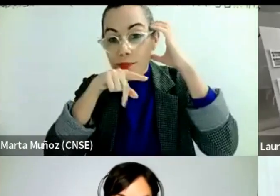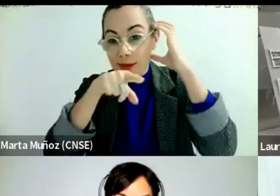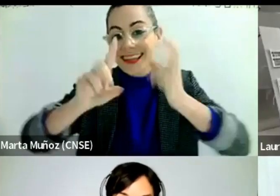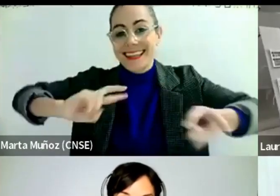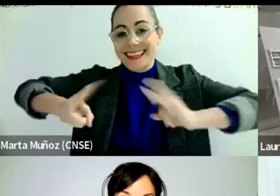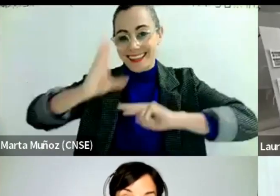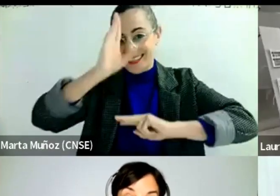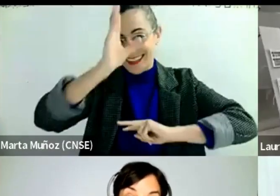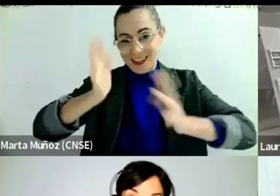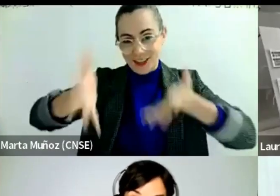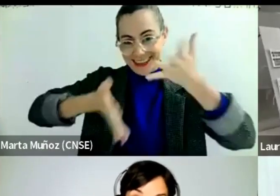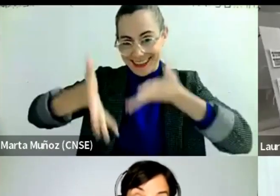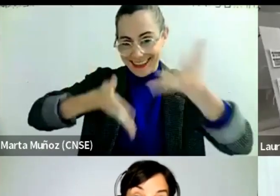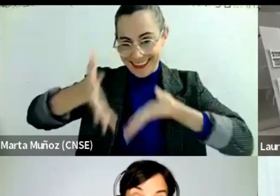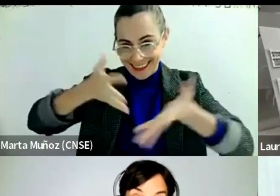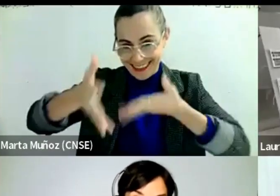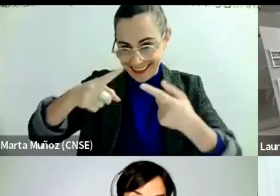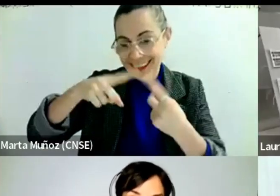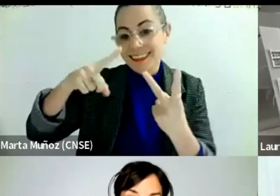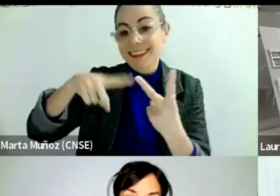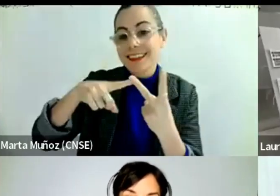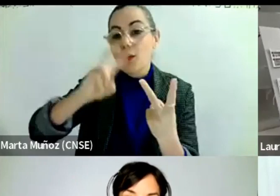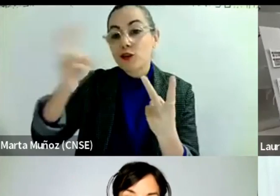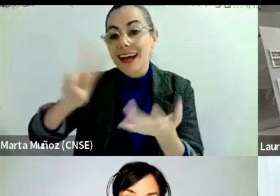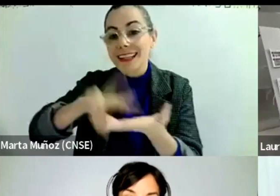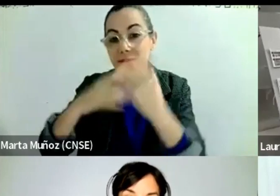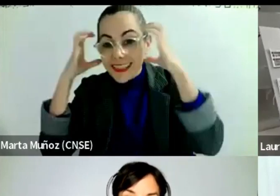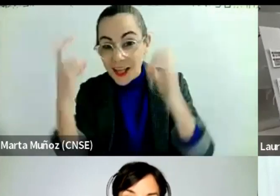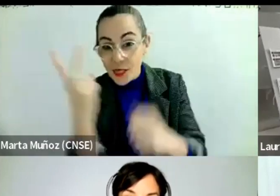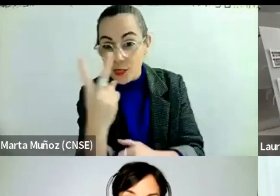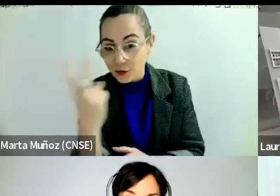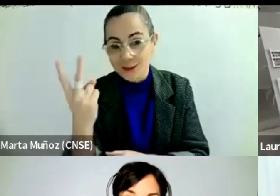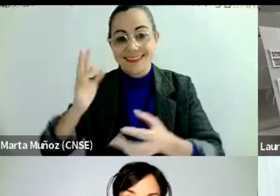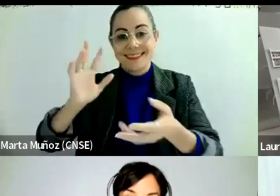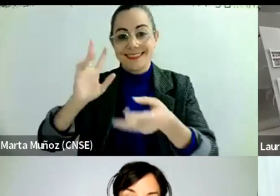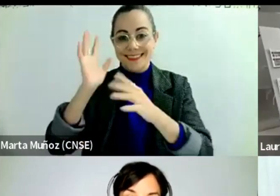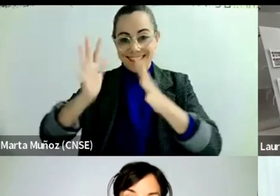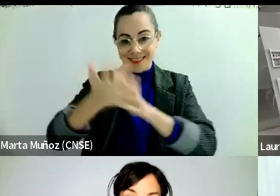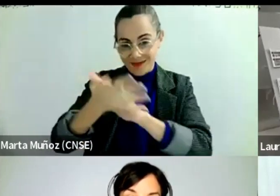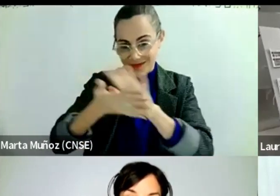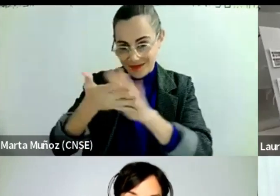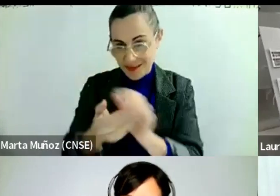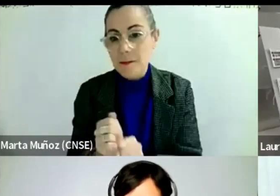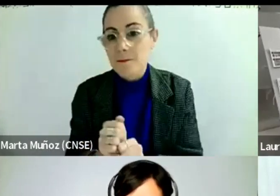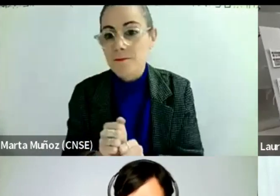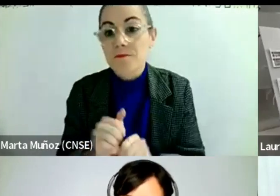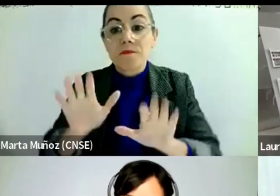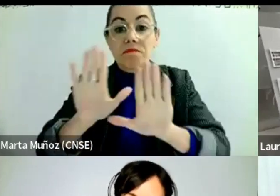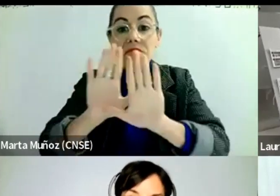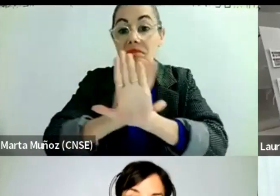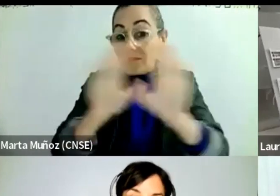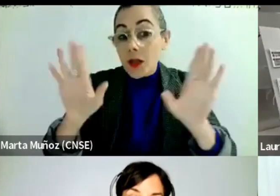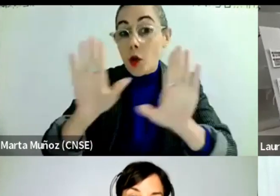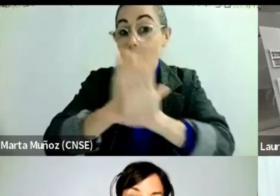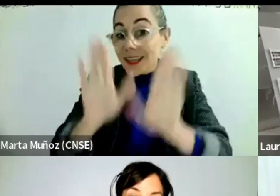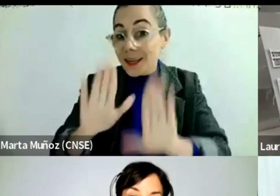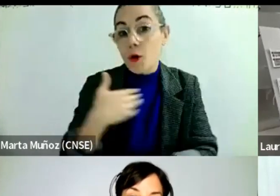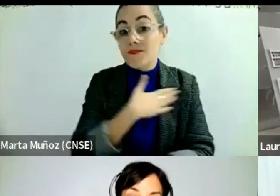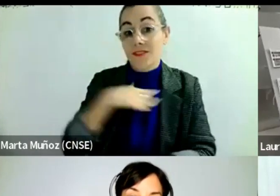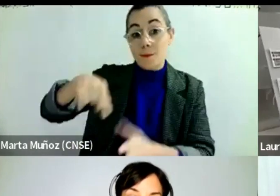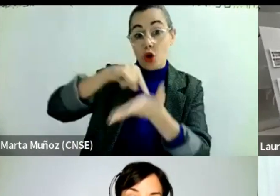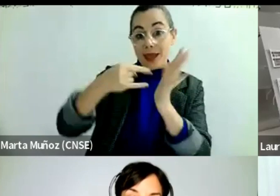acompañadas de 2 intérpretes que veis ahí que en el Zoom, que llevan sus cascos y que podrán